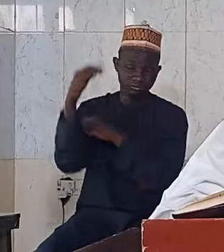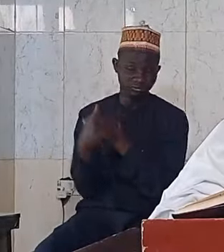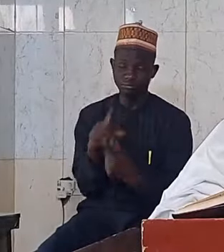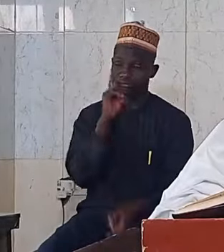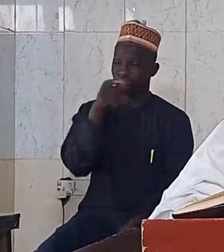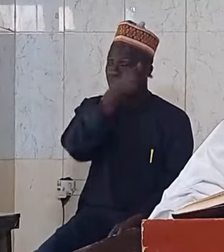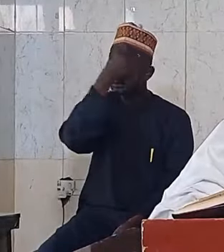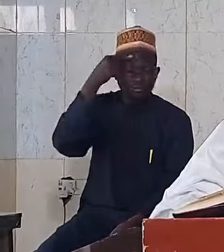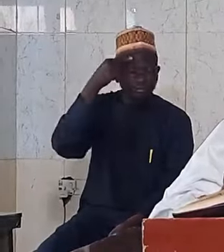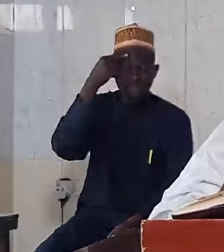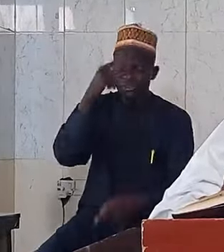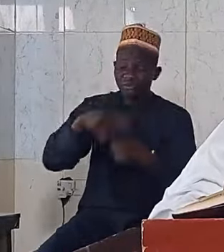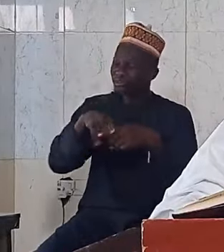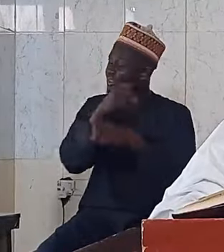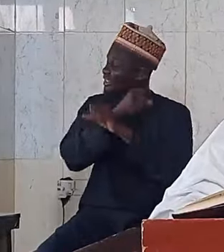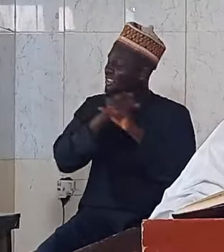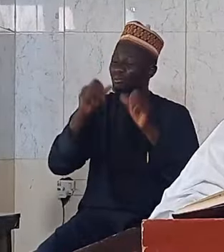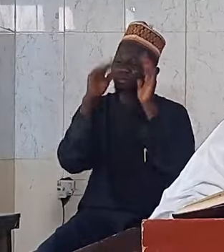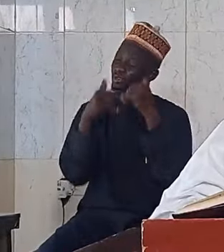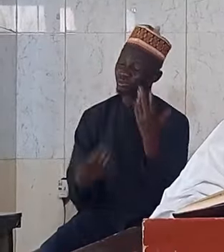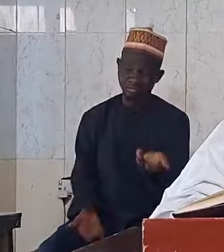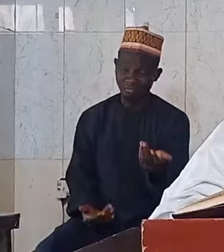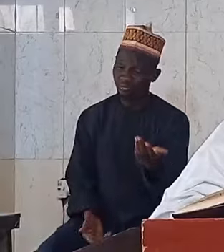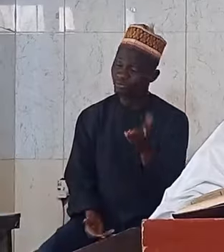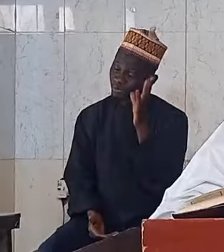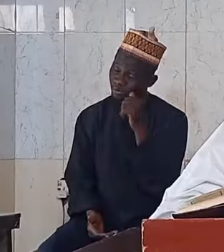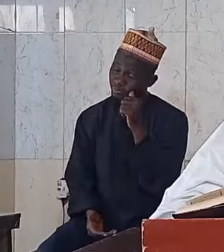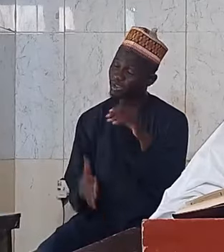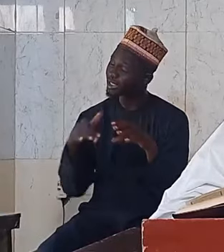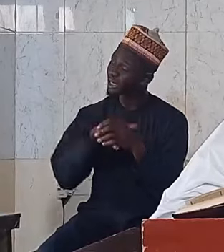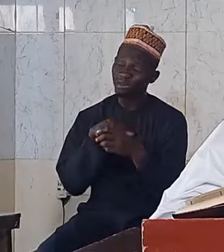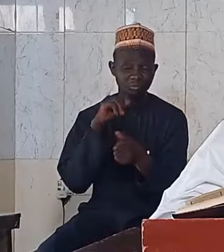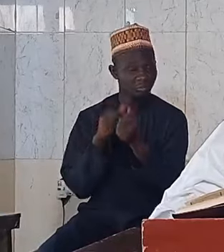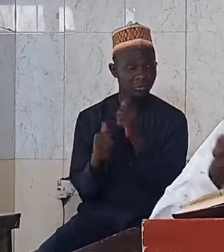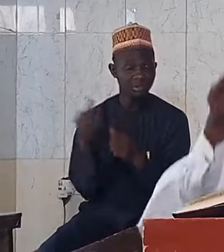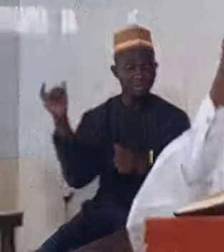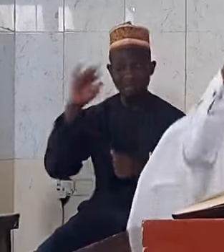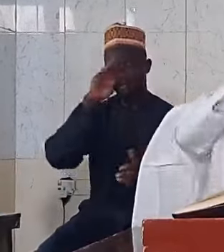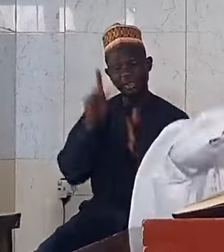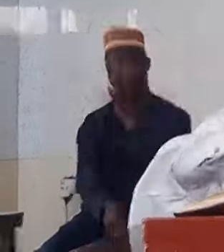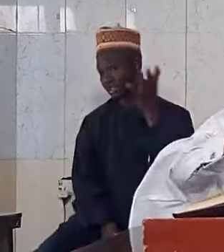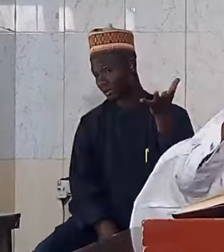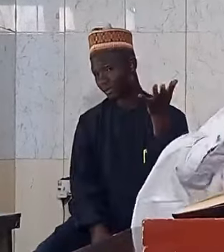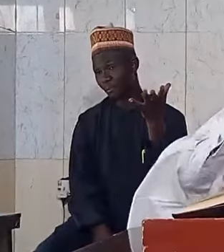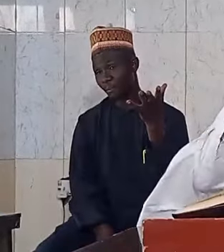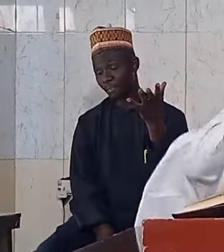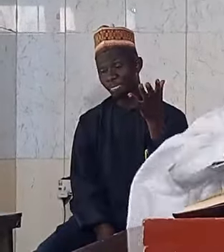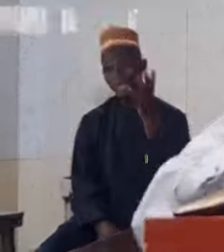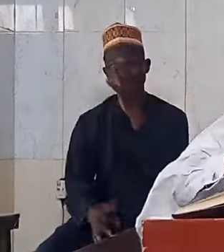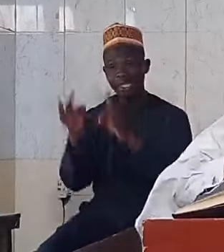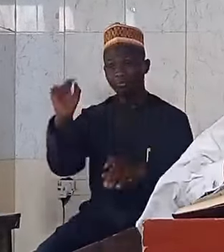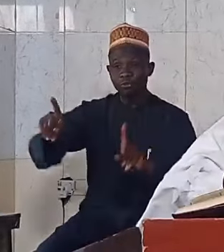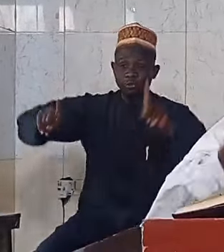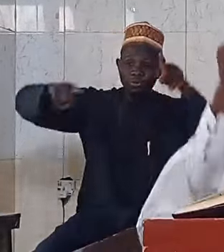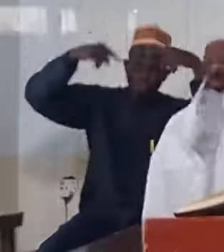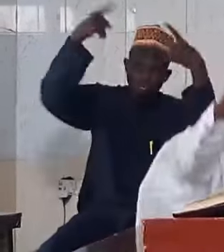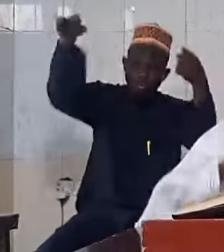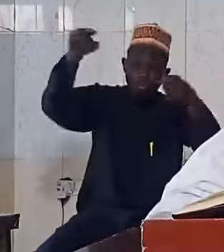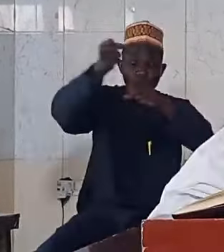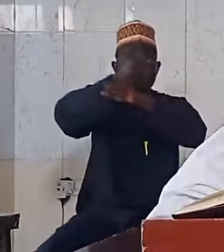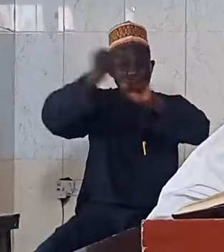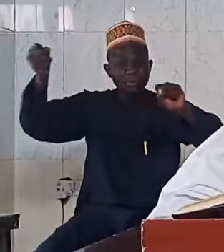ku duba da irin ladan da Allah ya sanya domin jihadi fi sabilillah to idan ya hada da ceto ƴan uwa to shi kuma